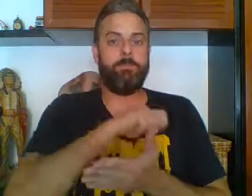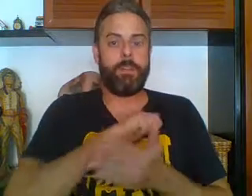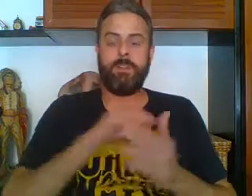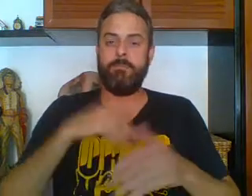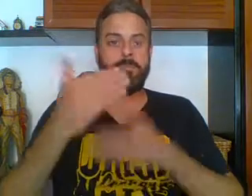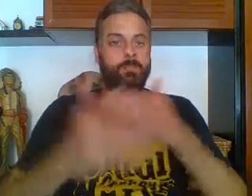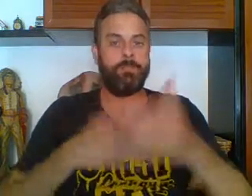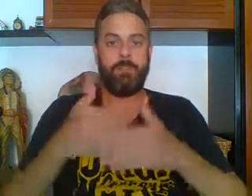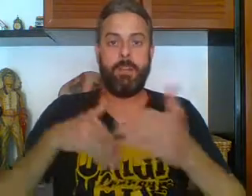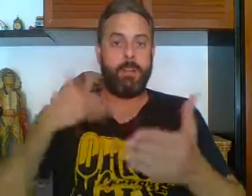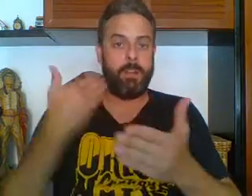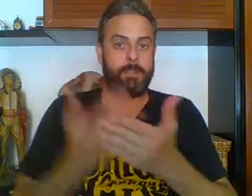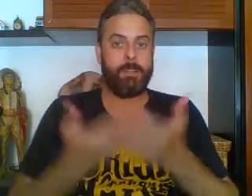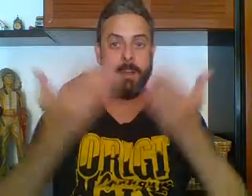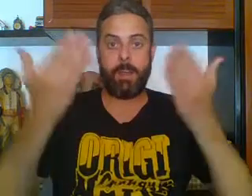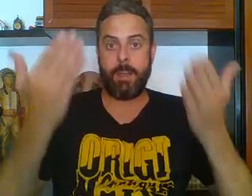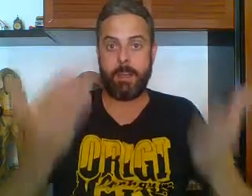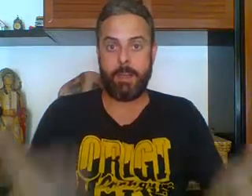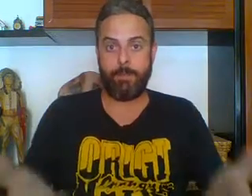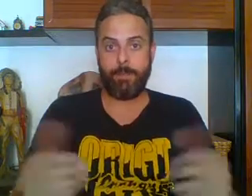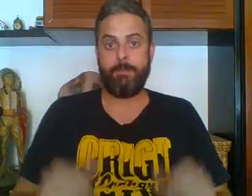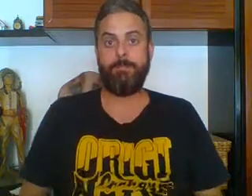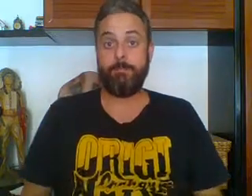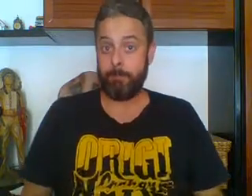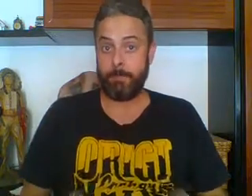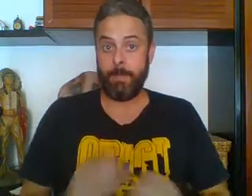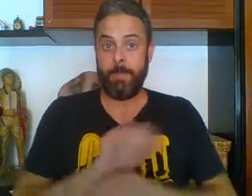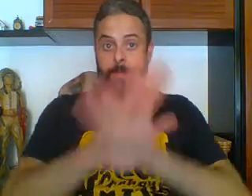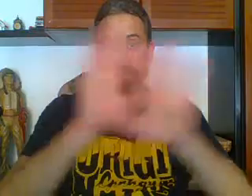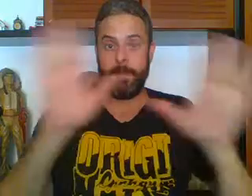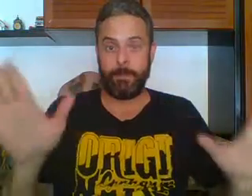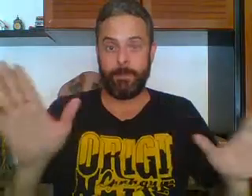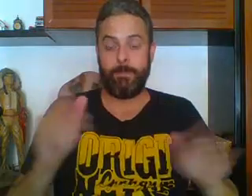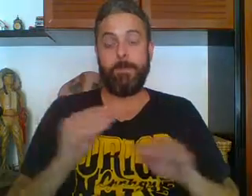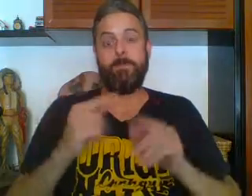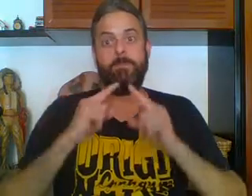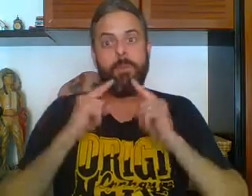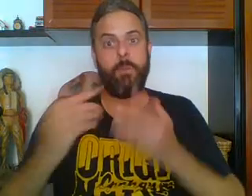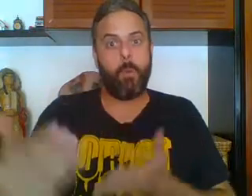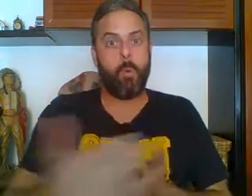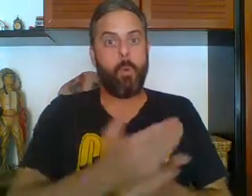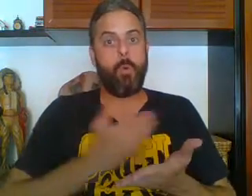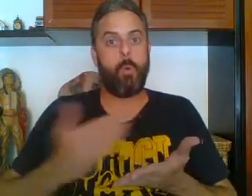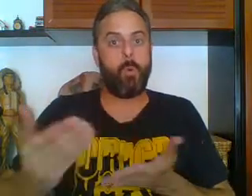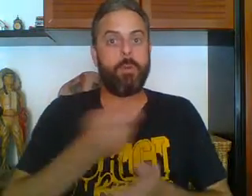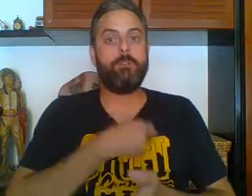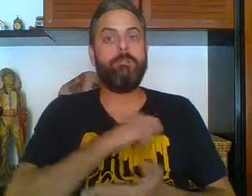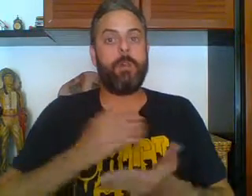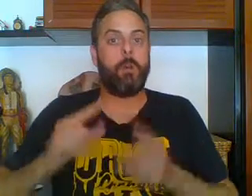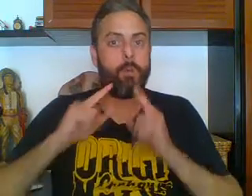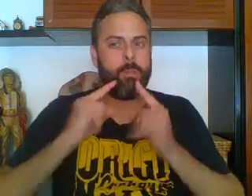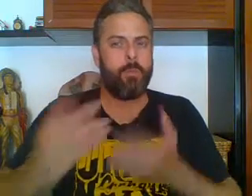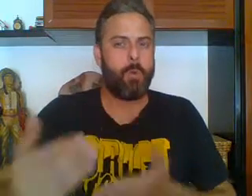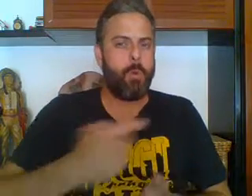para hacer dar continuidad a ese trabajo, ¿no?, y a la propia velocidad de la carrera para evitar que las